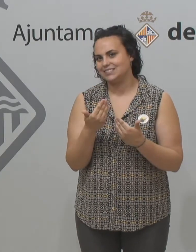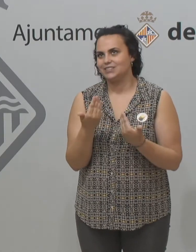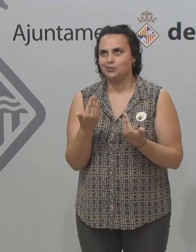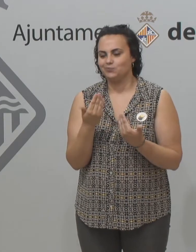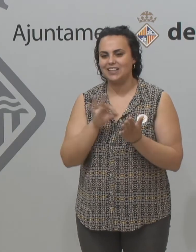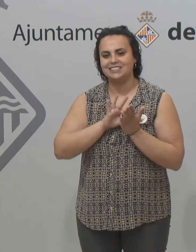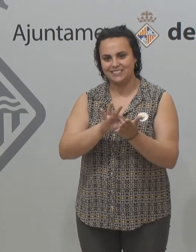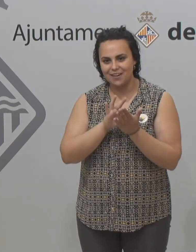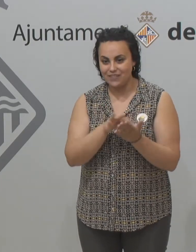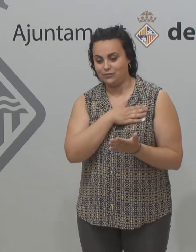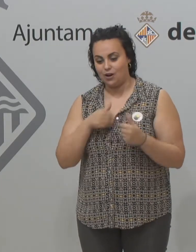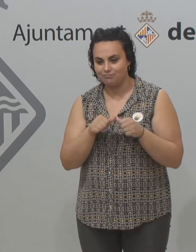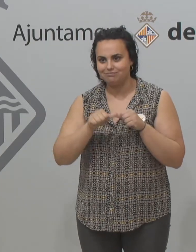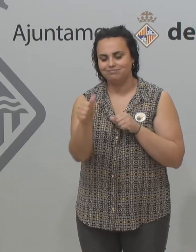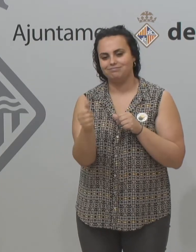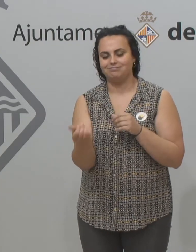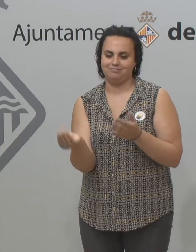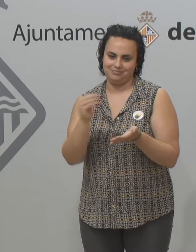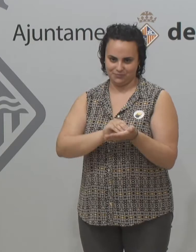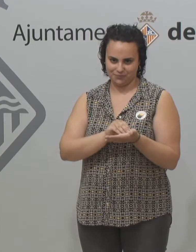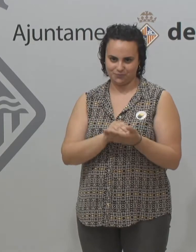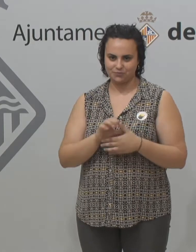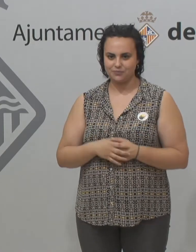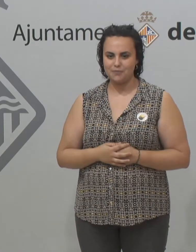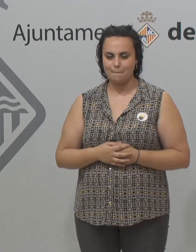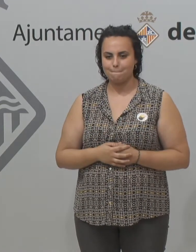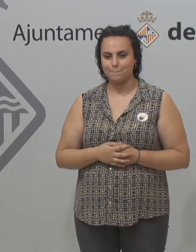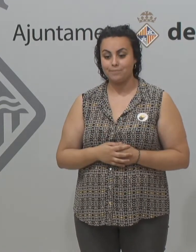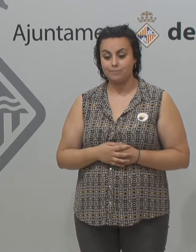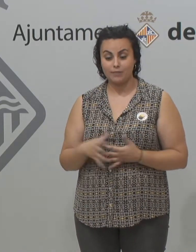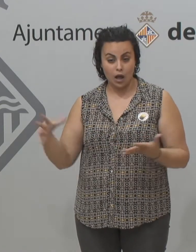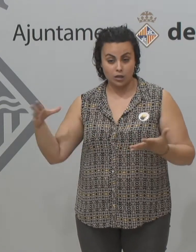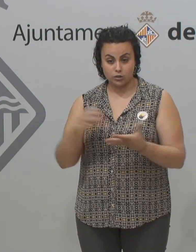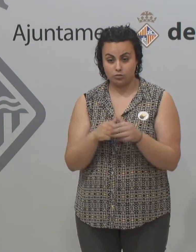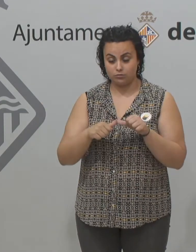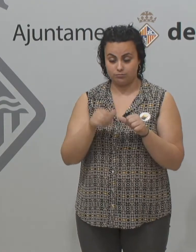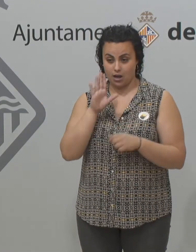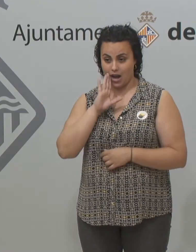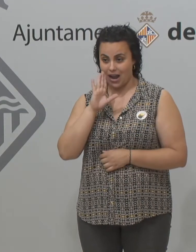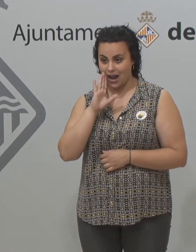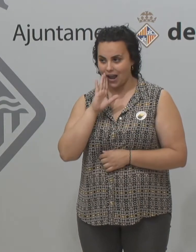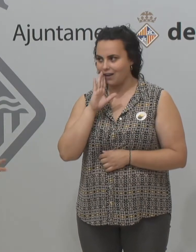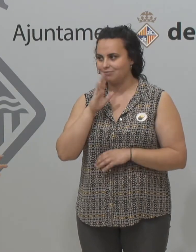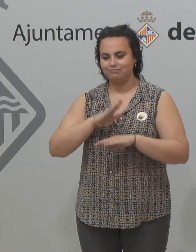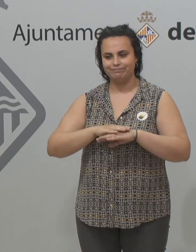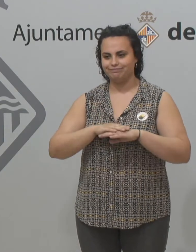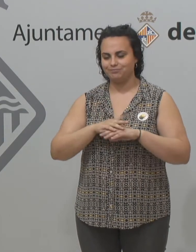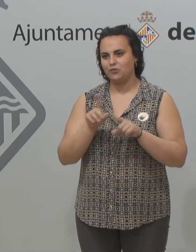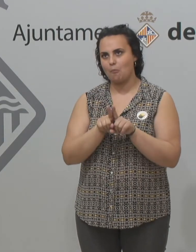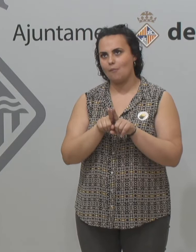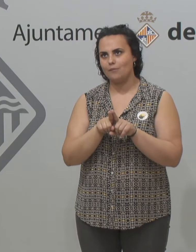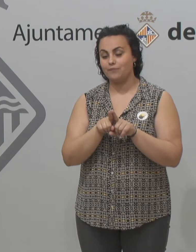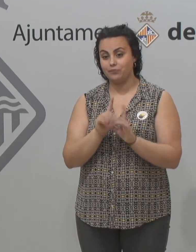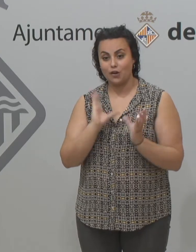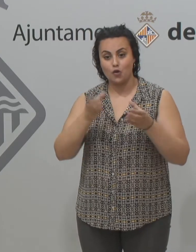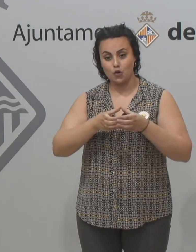aquests serveis que volem posar en marxa. Totes aquestes propostes, en definitiva, per respondre per part d'aquest equip de